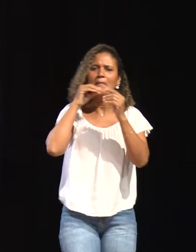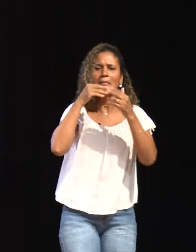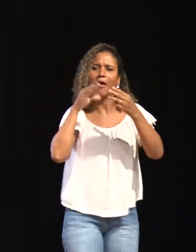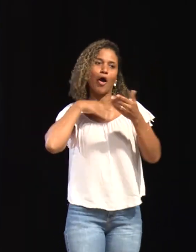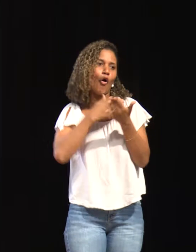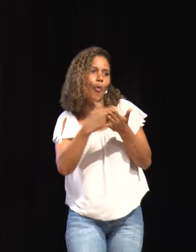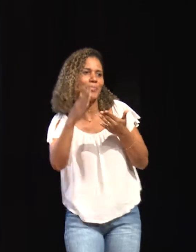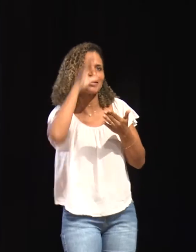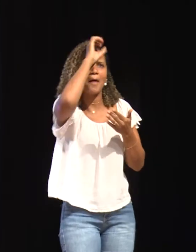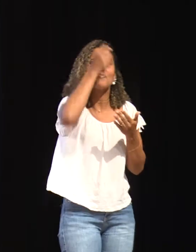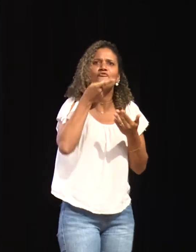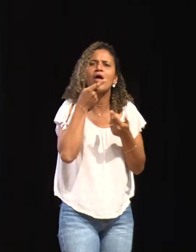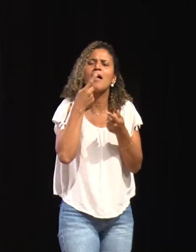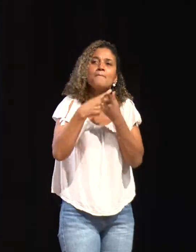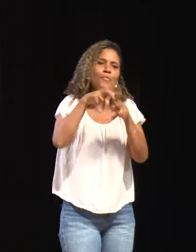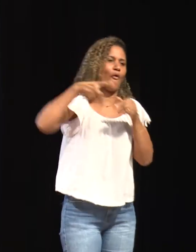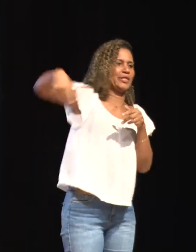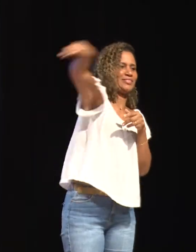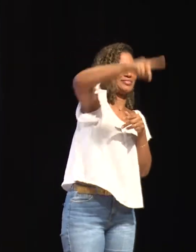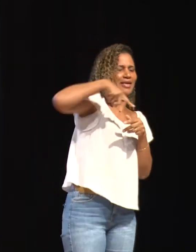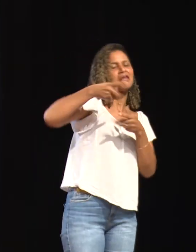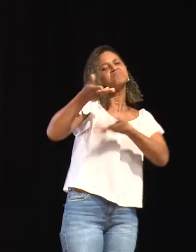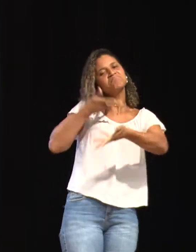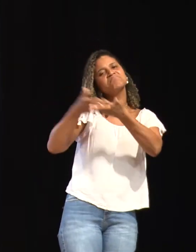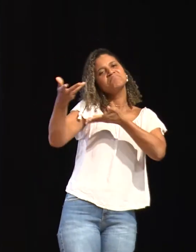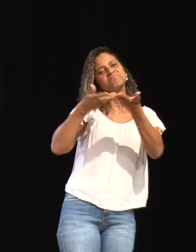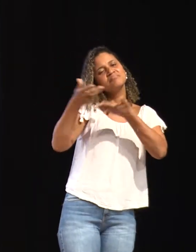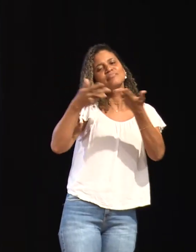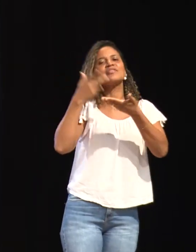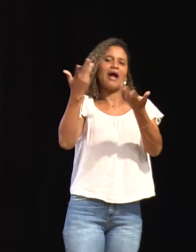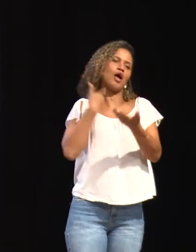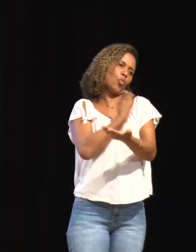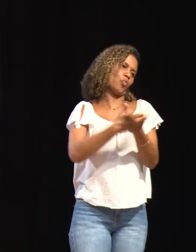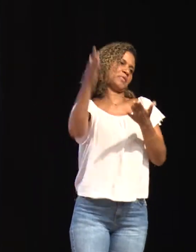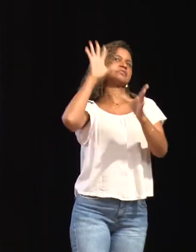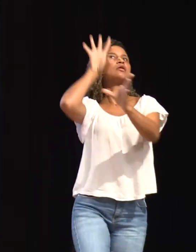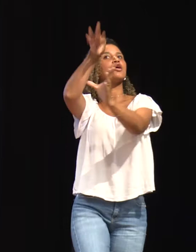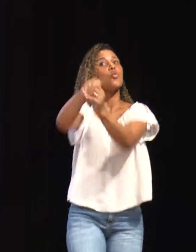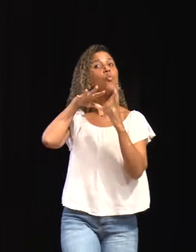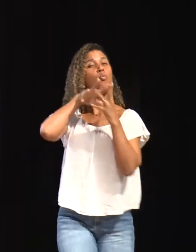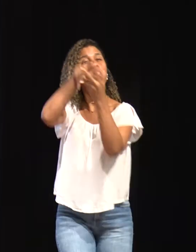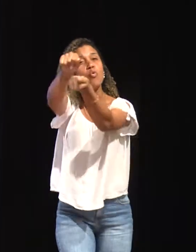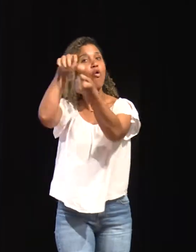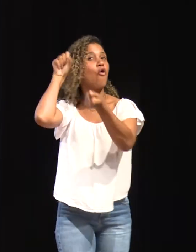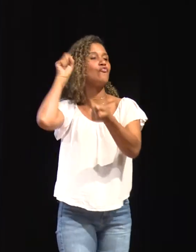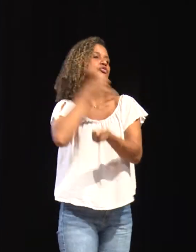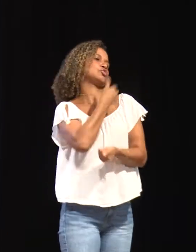que fazer muitos gestos, né? Eu precisava aprender a falar para poder me relacionar minimamente, né?